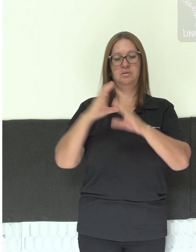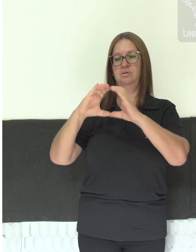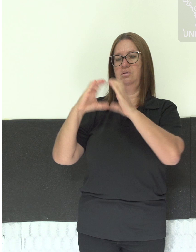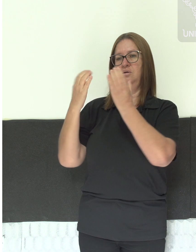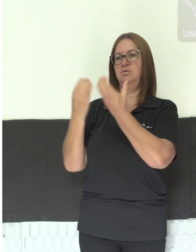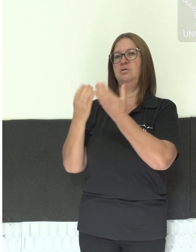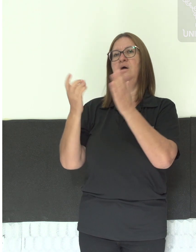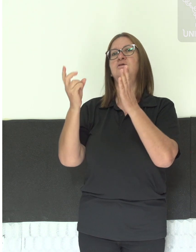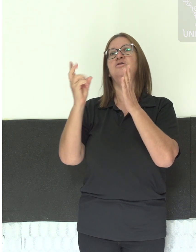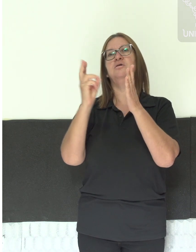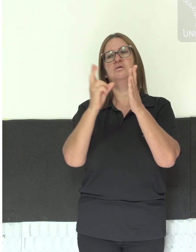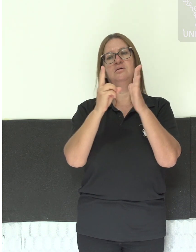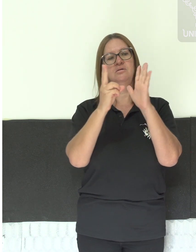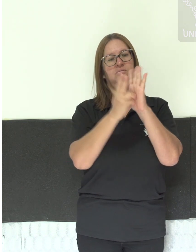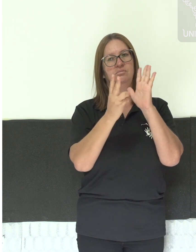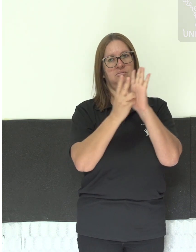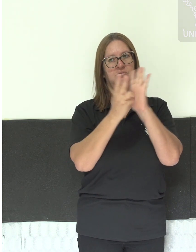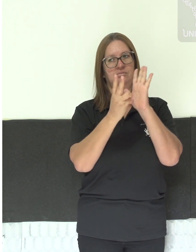comunidade indígena.